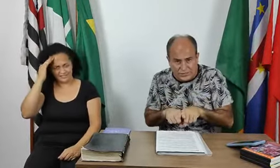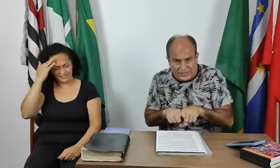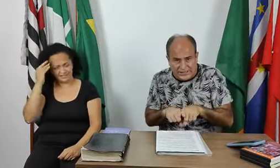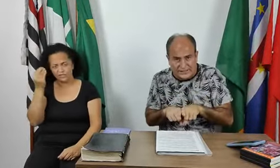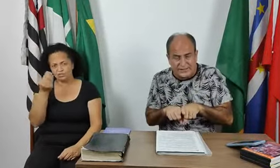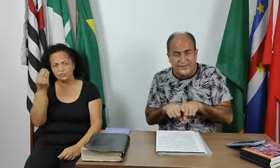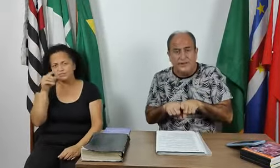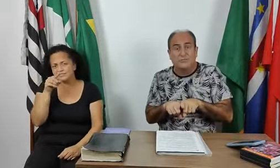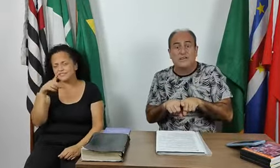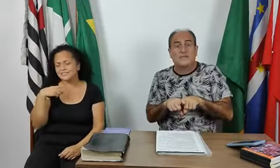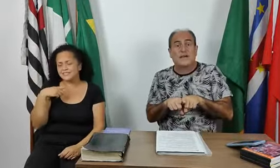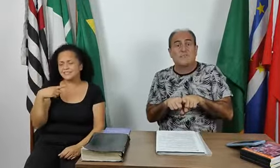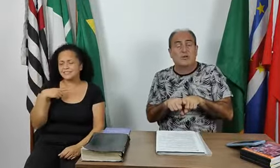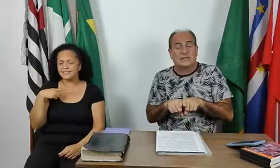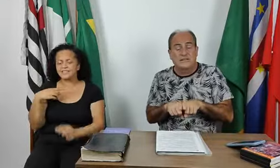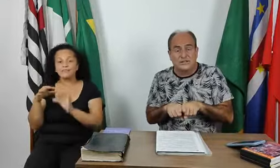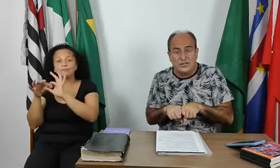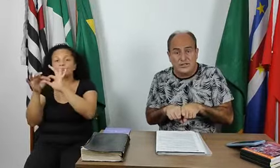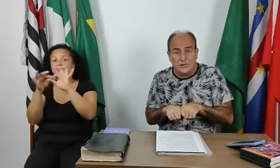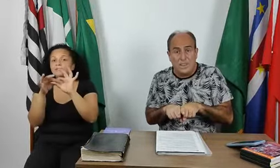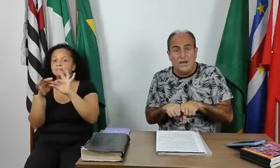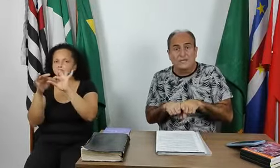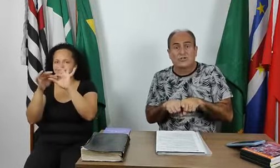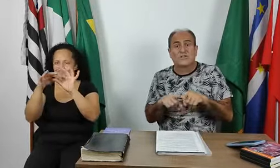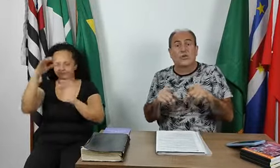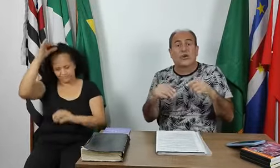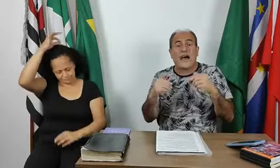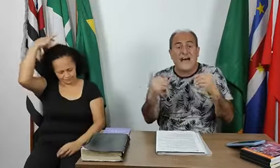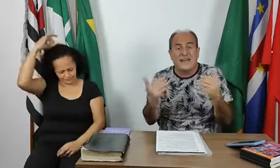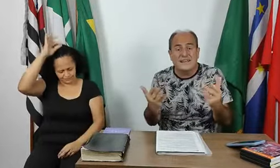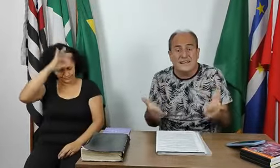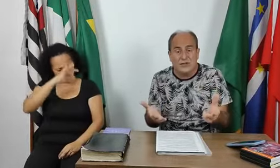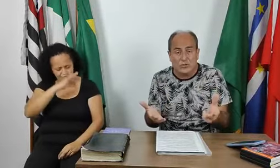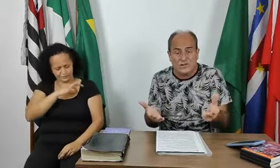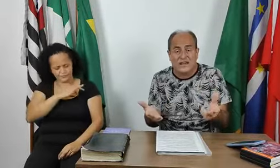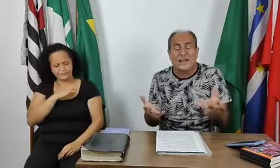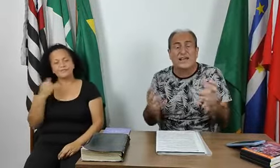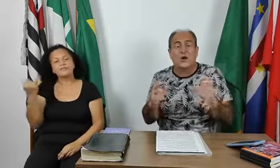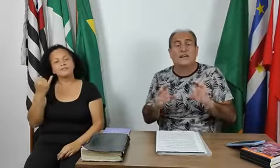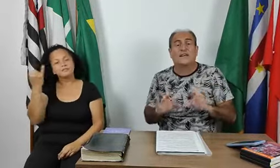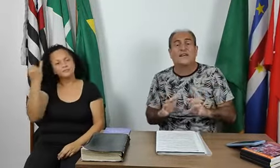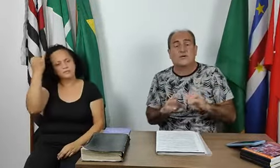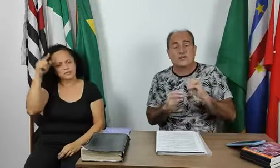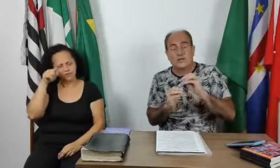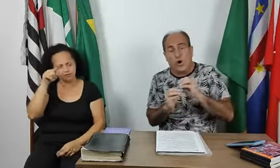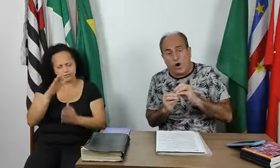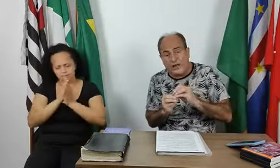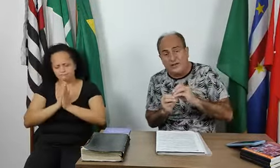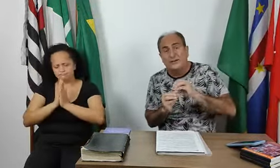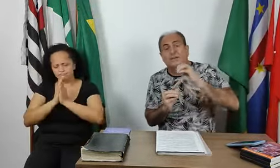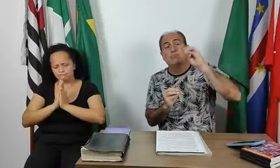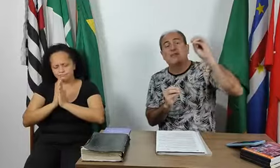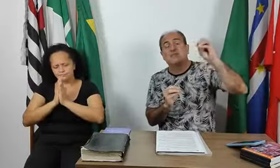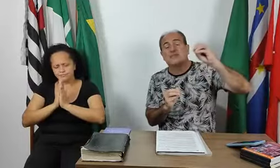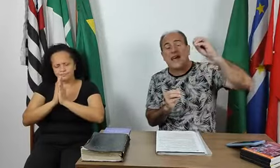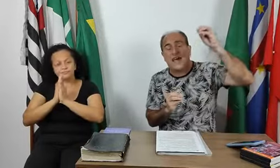com Ele. Por isso que é importante você orar em línguas, que quem ora em línguas,